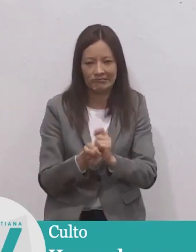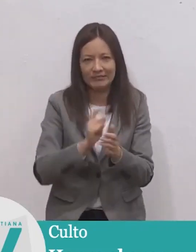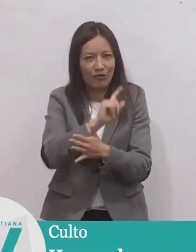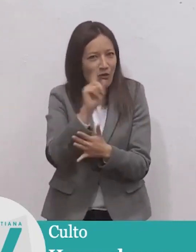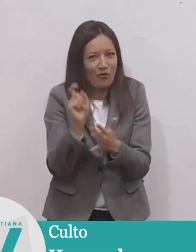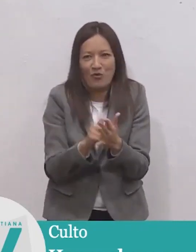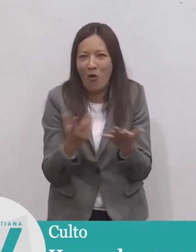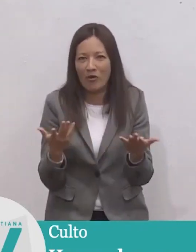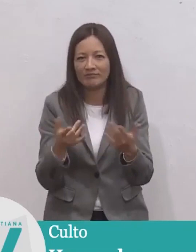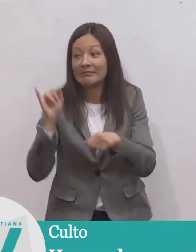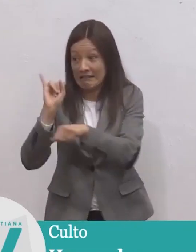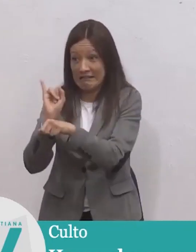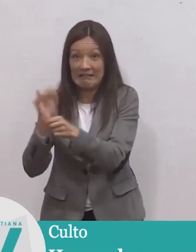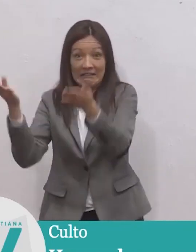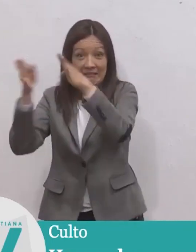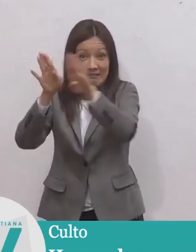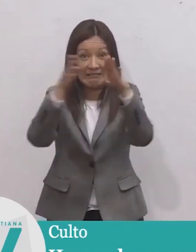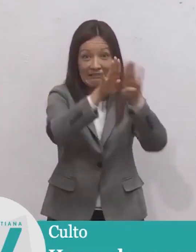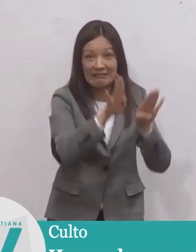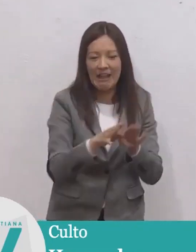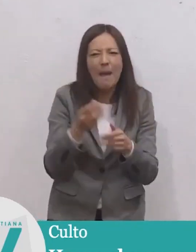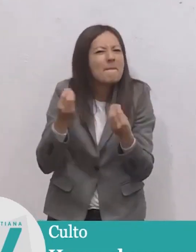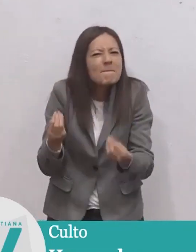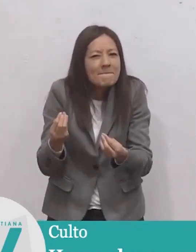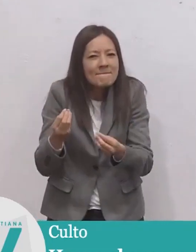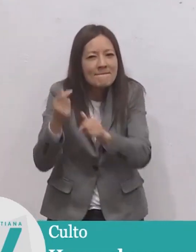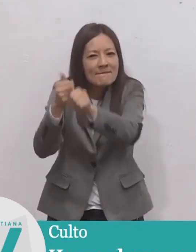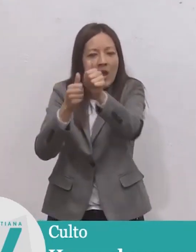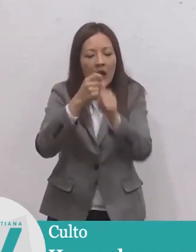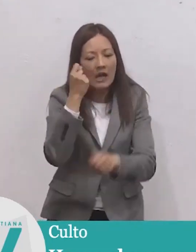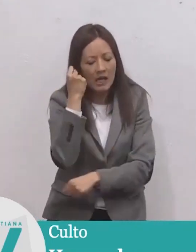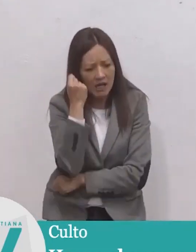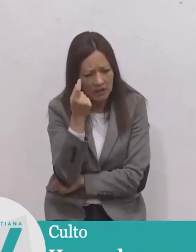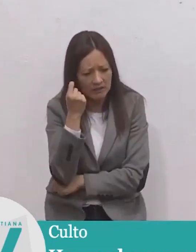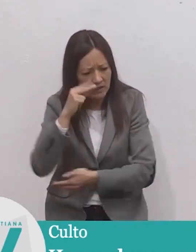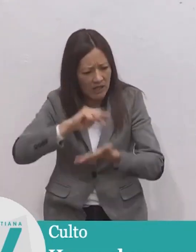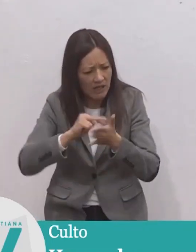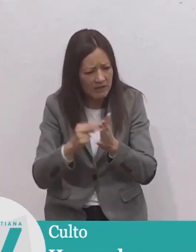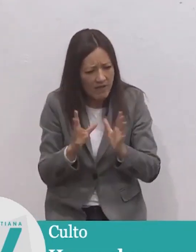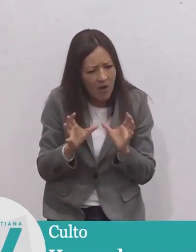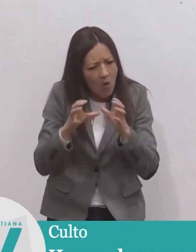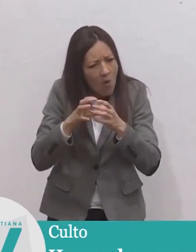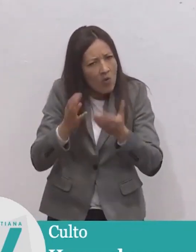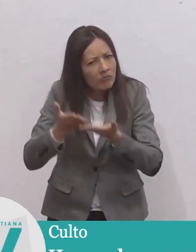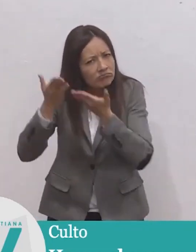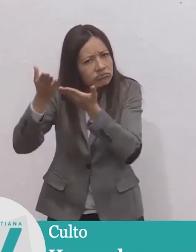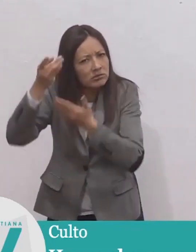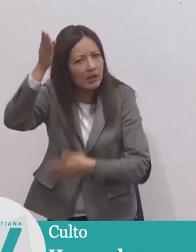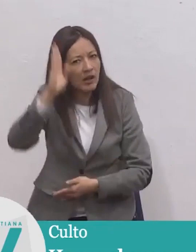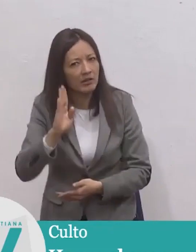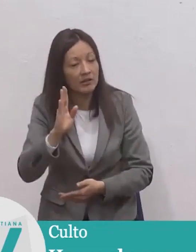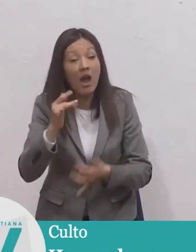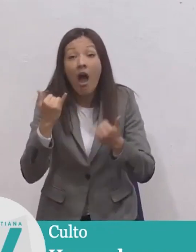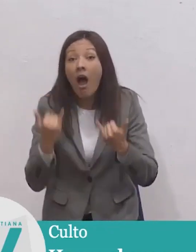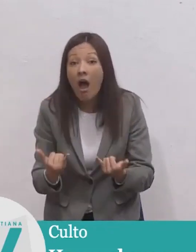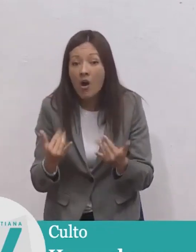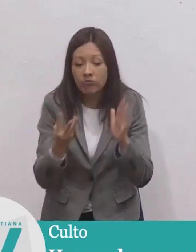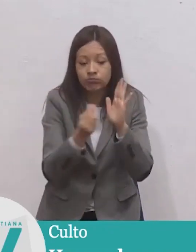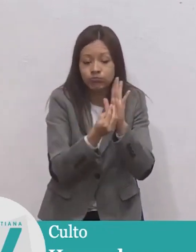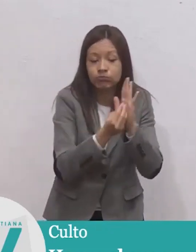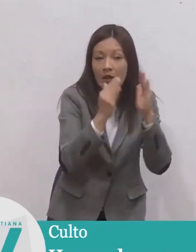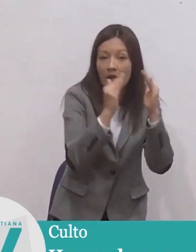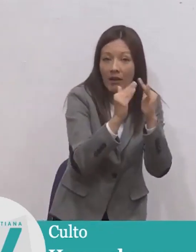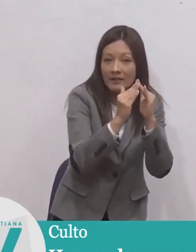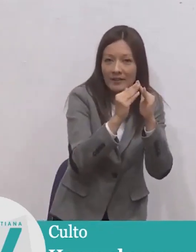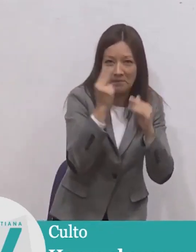Señor ha cerrado los templos para que nosotros entendamos qué significa rendir el culto. El Señor nos tiene ahora congregados en la casa.